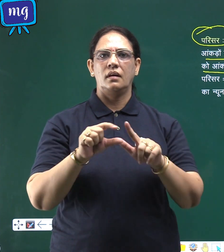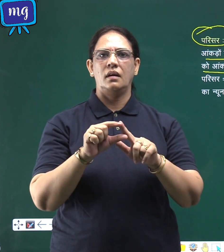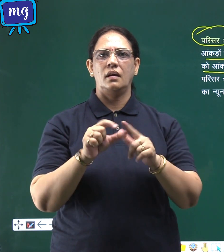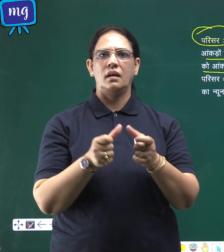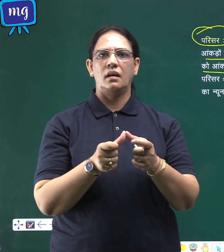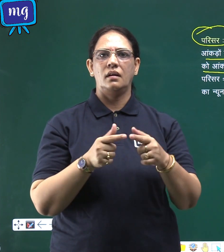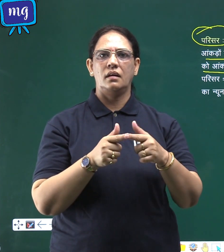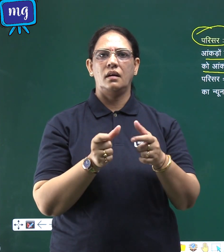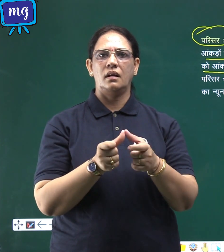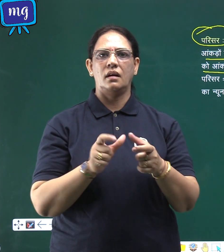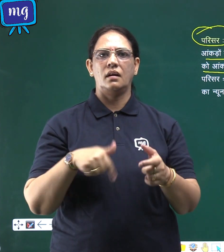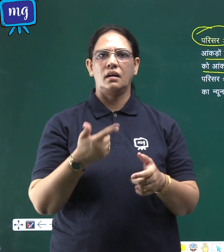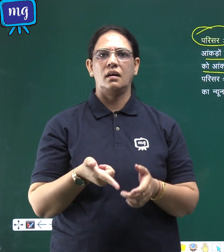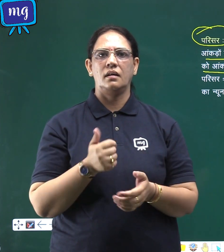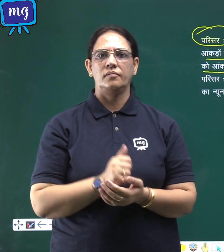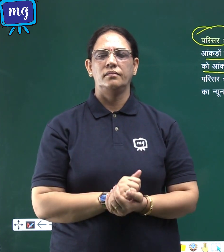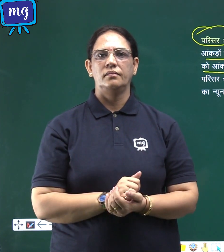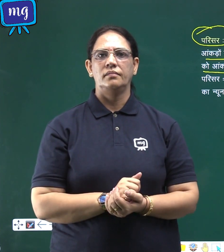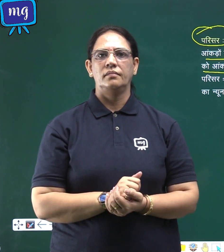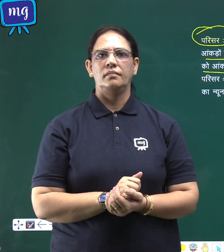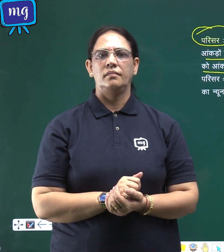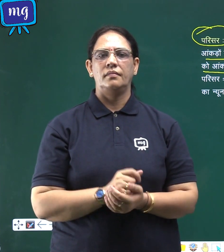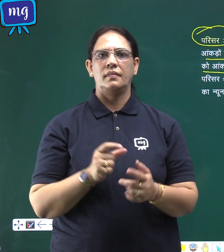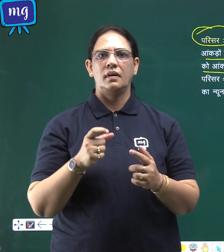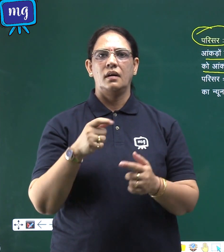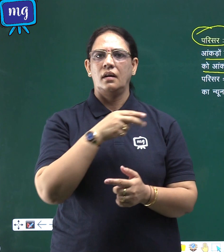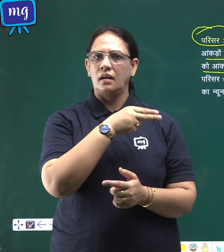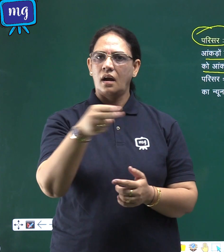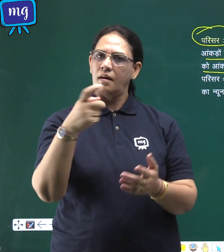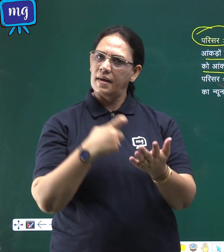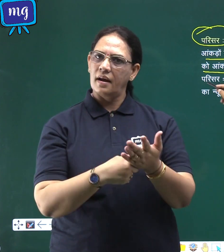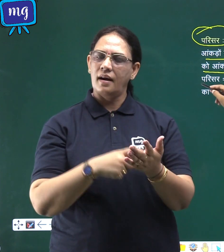प्रिशर कहते हैं